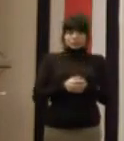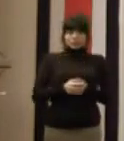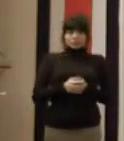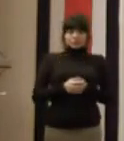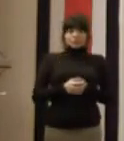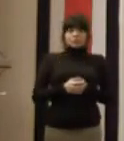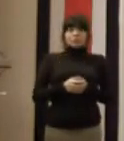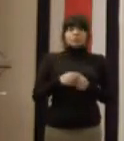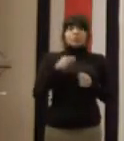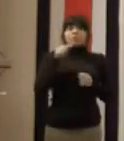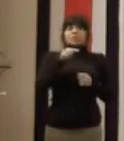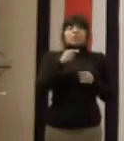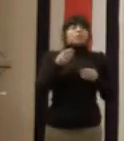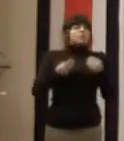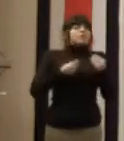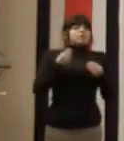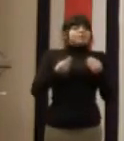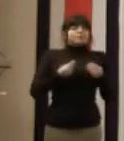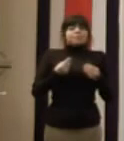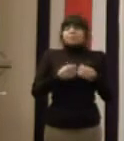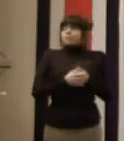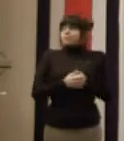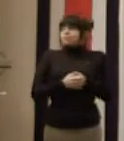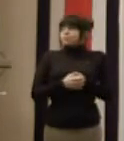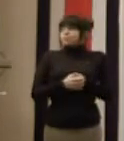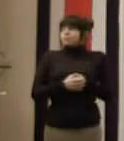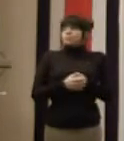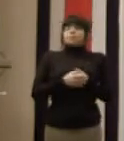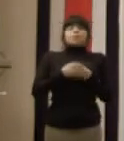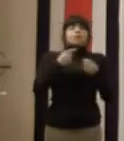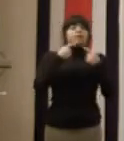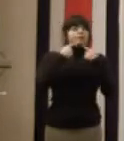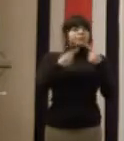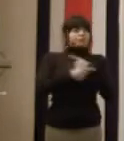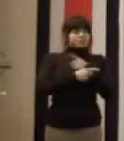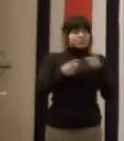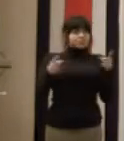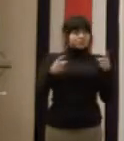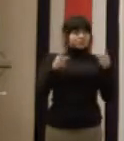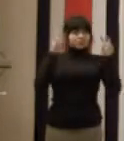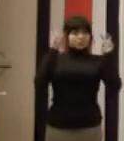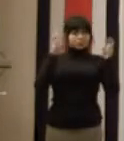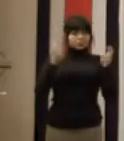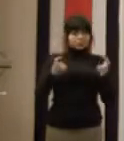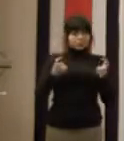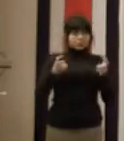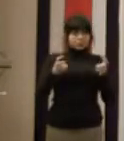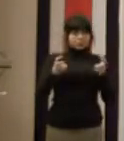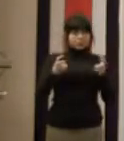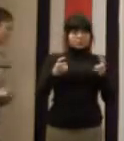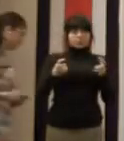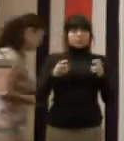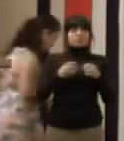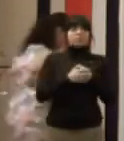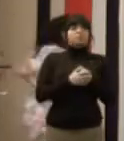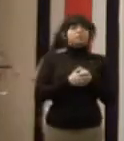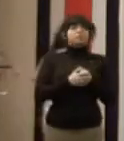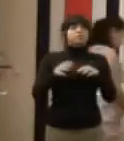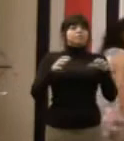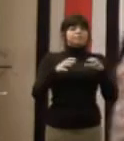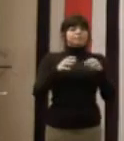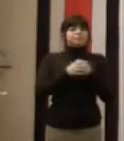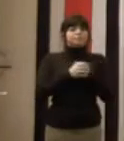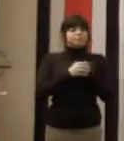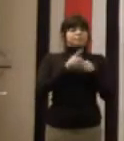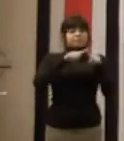en la cual se enuncian los temas, las dimensiones, los